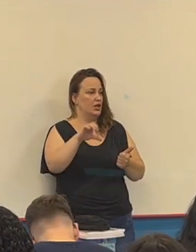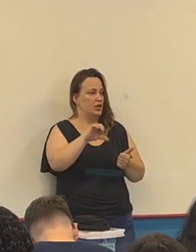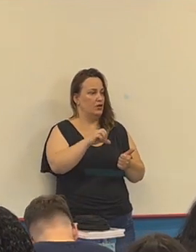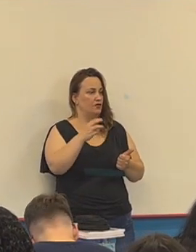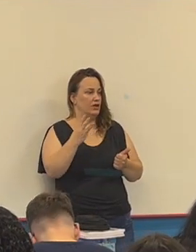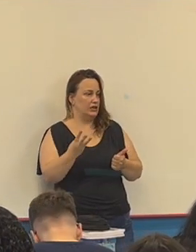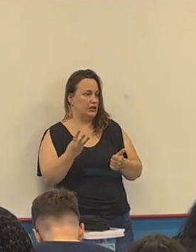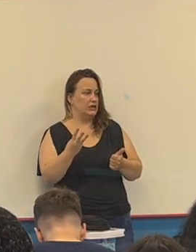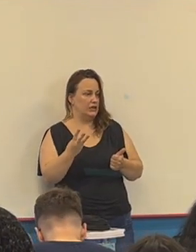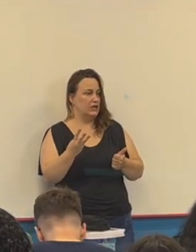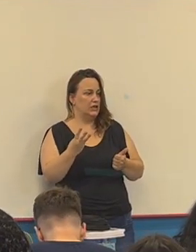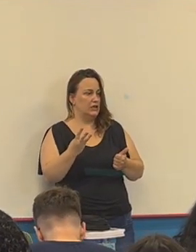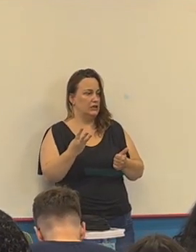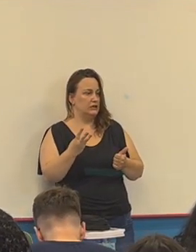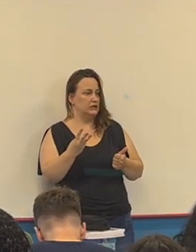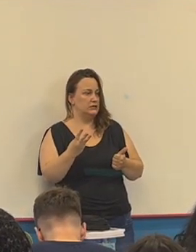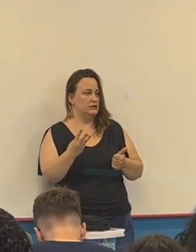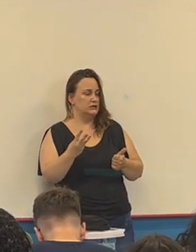93 e na